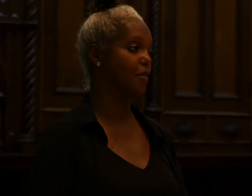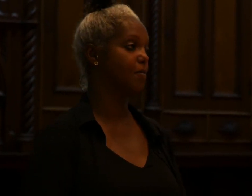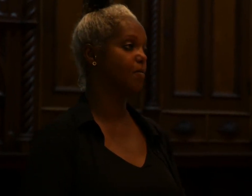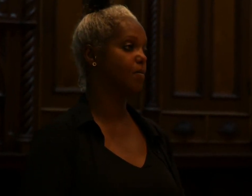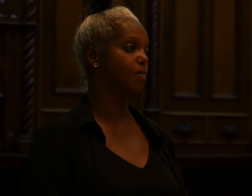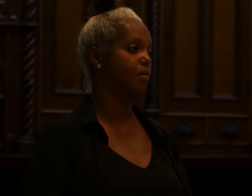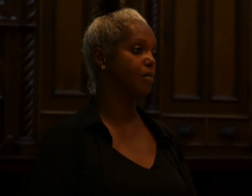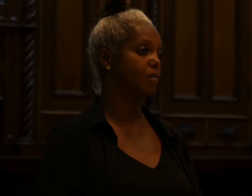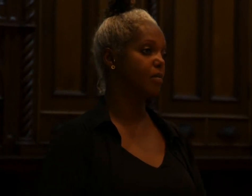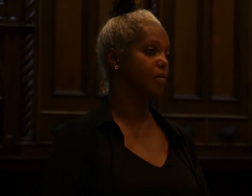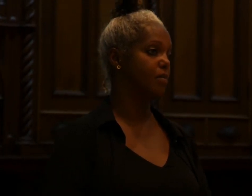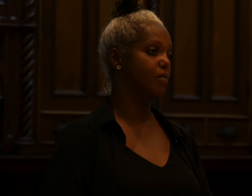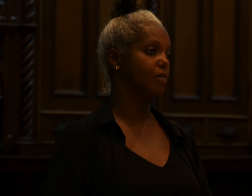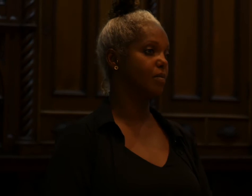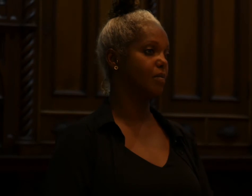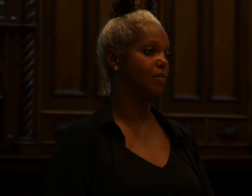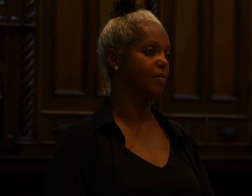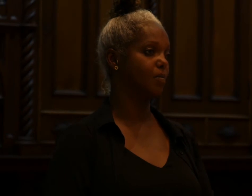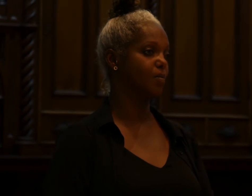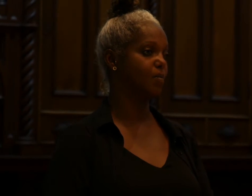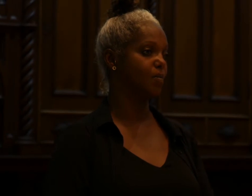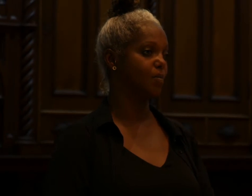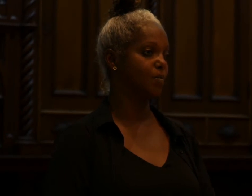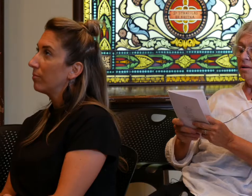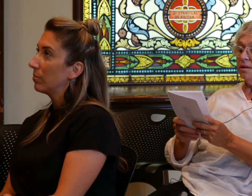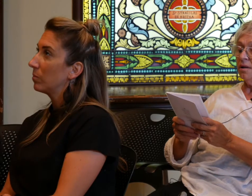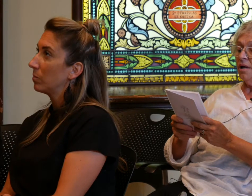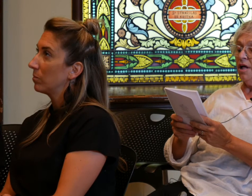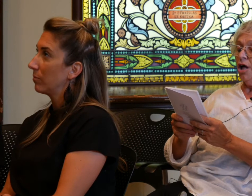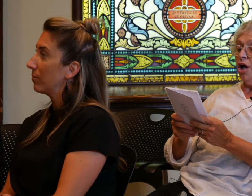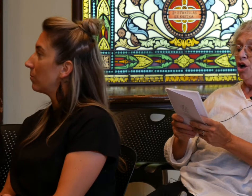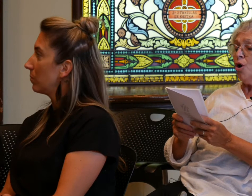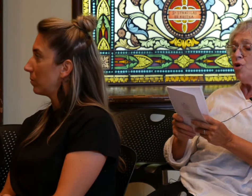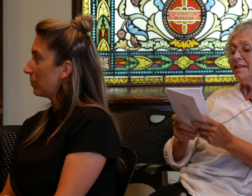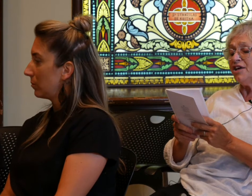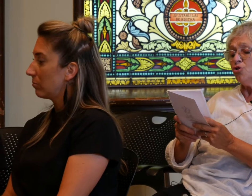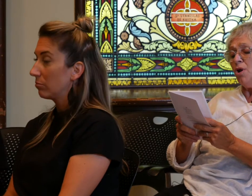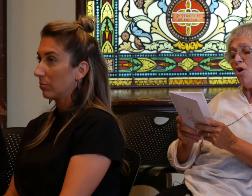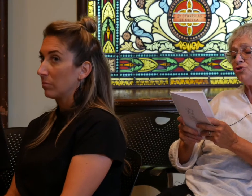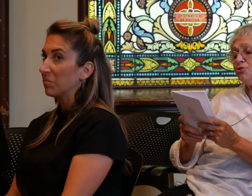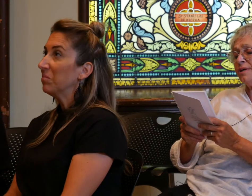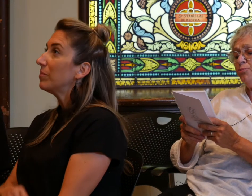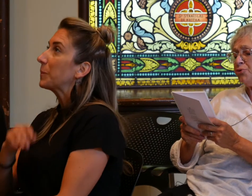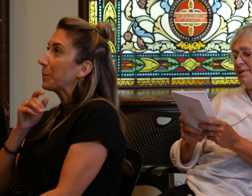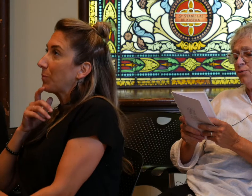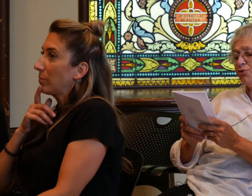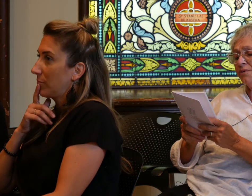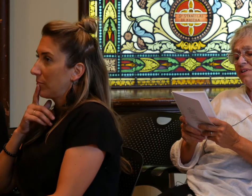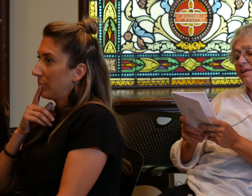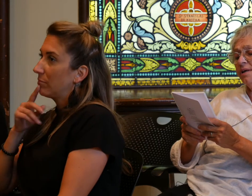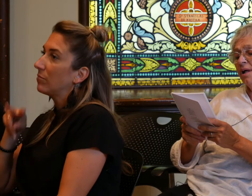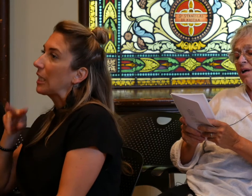Belle est-elle en son dernier lit de satin blanc, comme la neige blanche en sa pureté